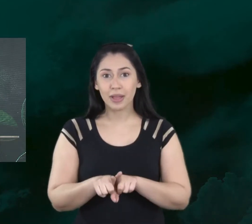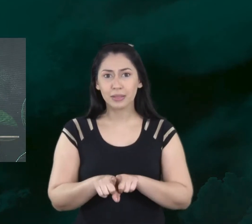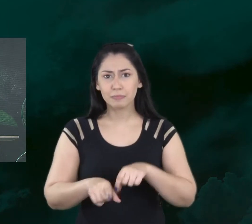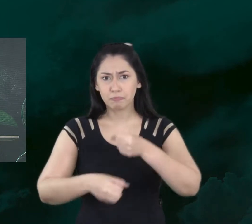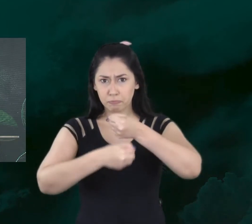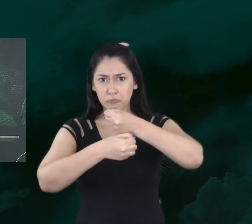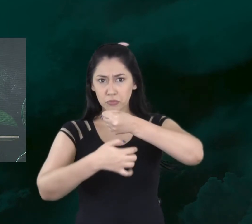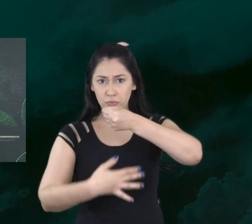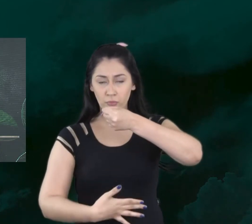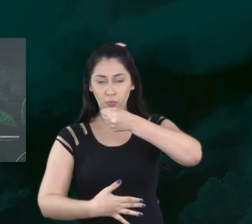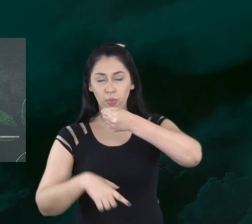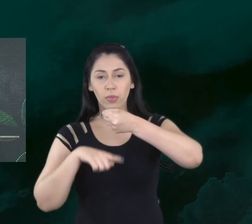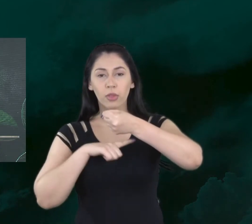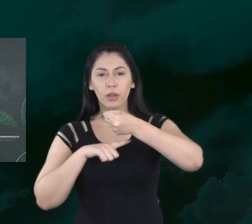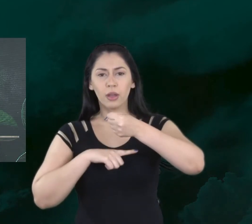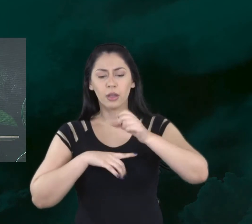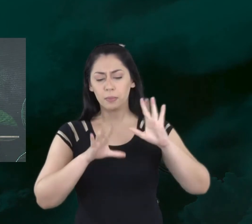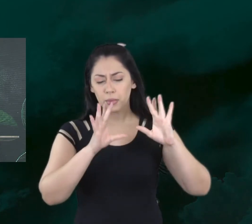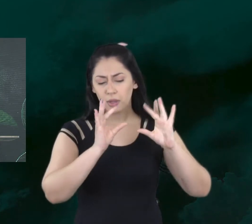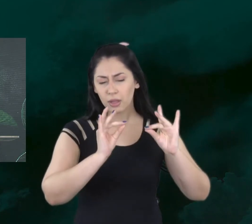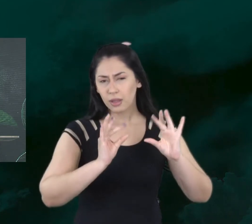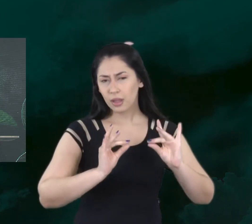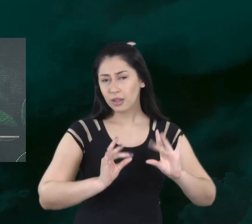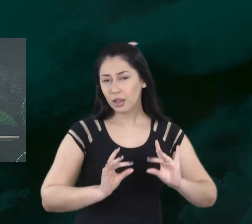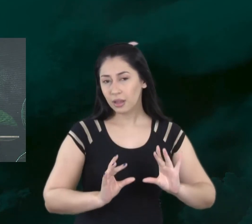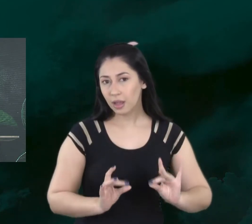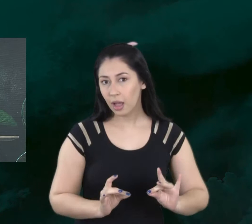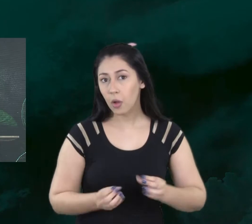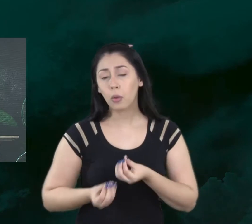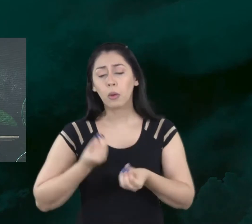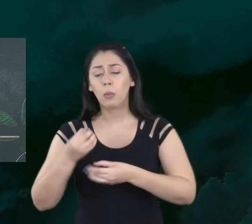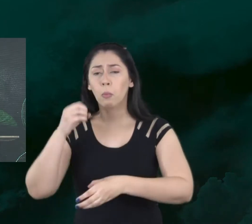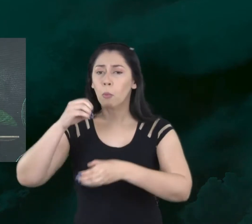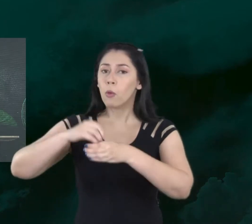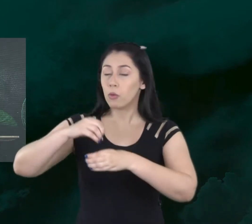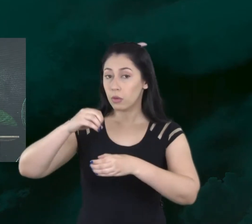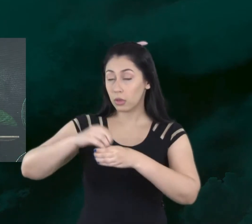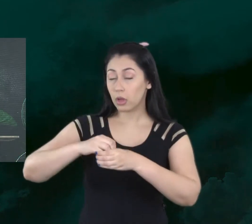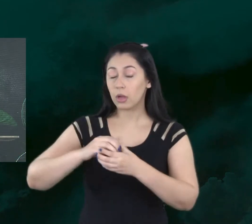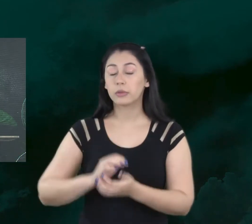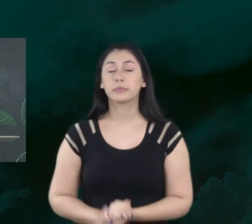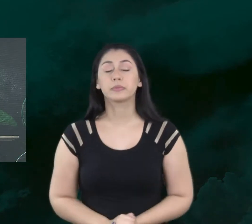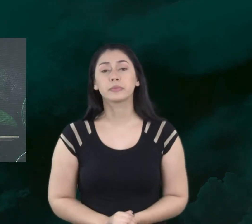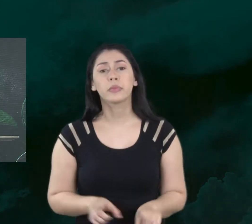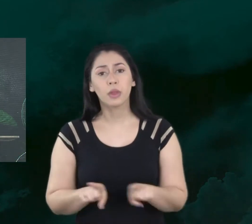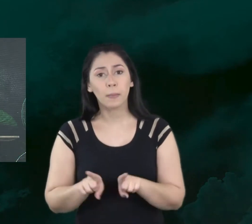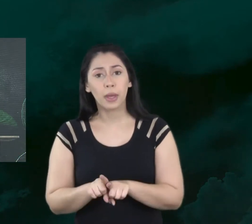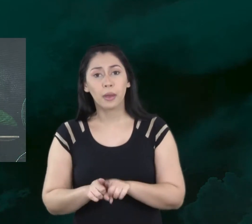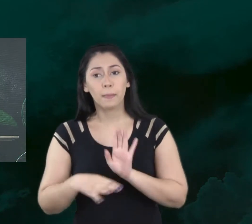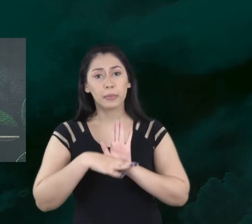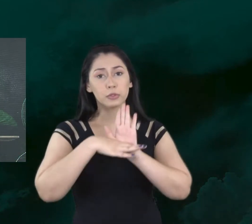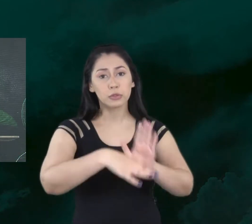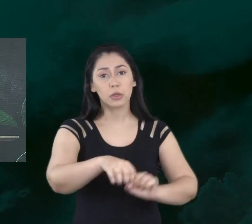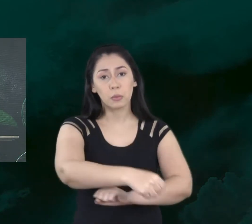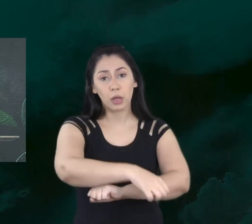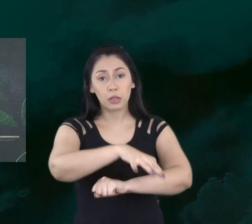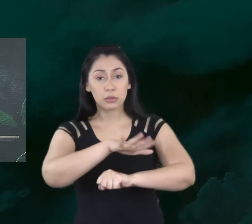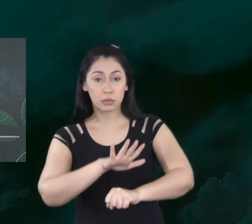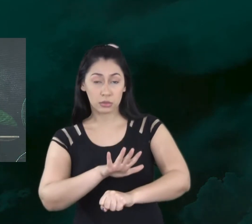descrição tem ali todos os itens de oferta, né? Tanto para a estância